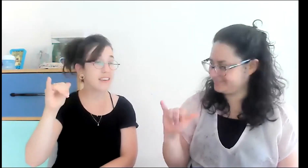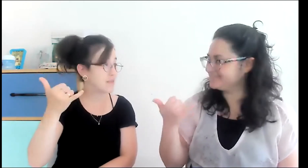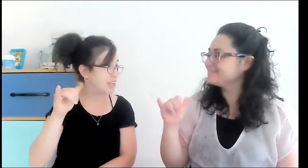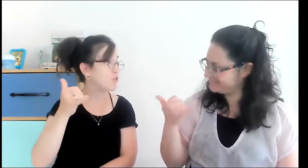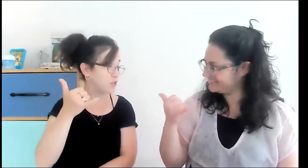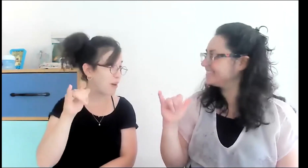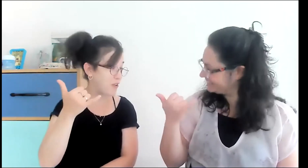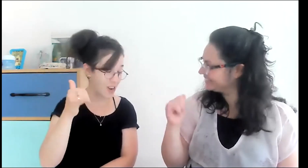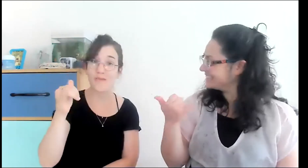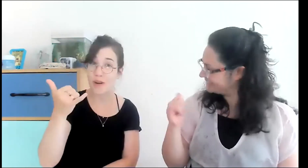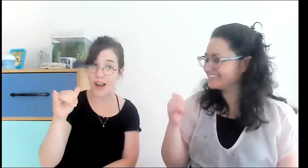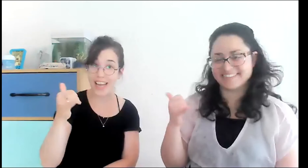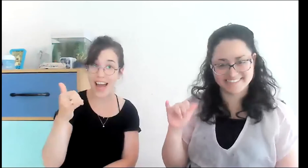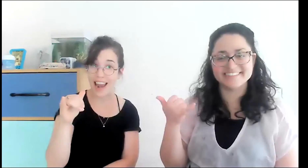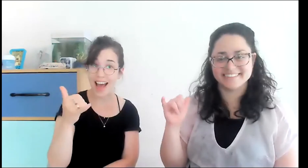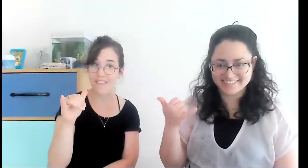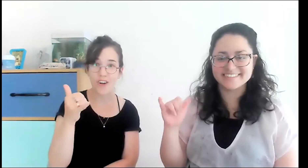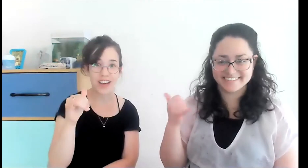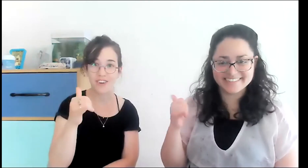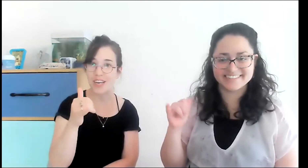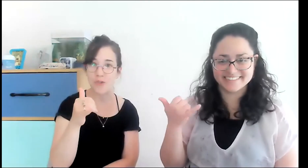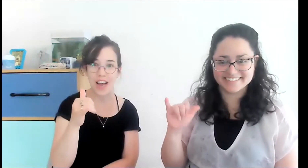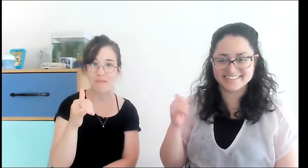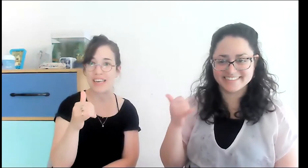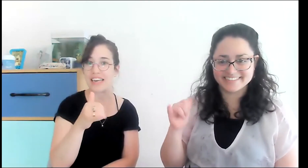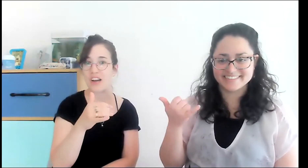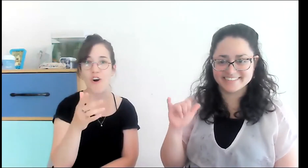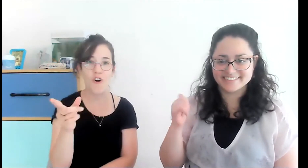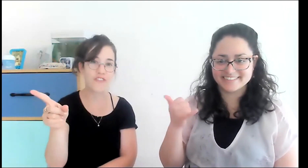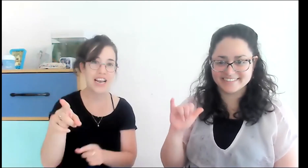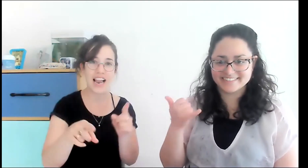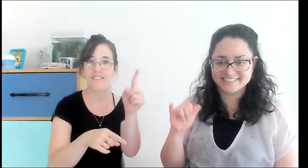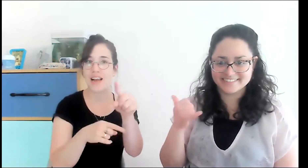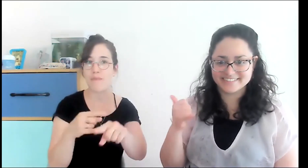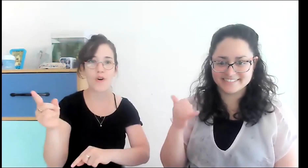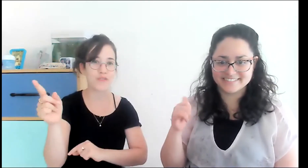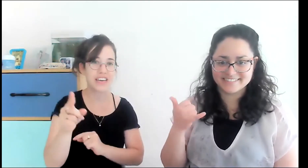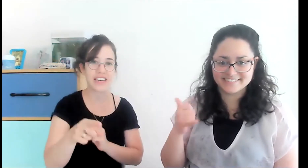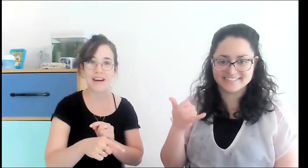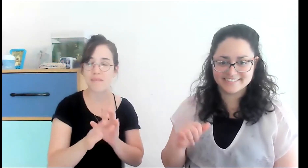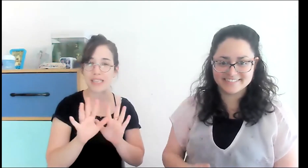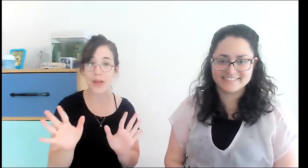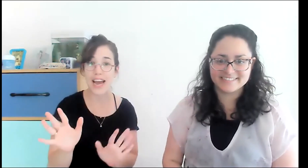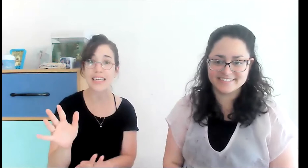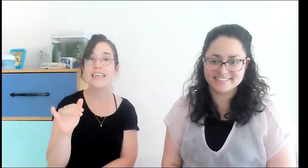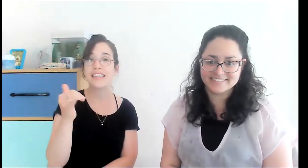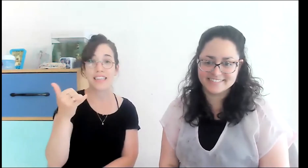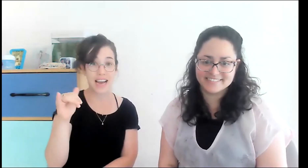ועם הנהון בראש, מעולה, יעלה, וכל הכבוד לכולם, לאור ועילה ואלמוג ונאווה, מצוין. אז